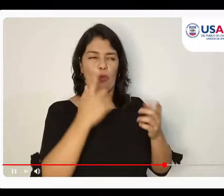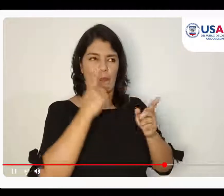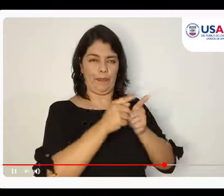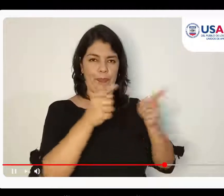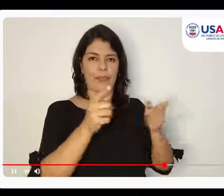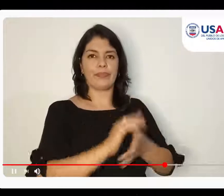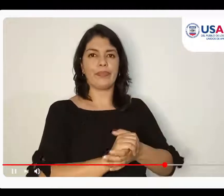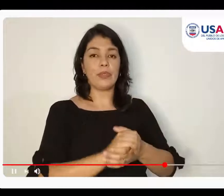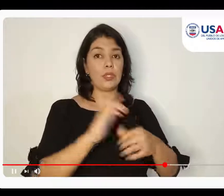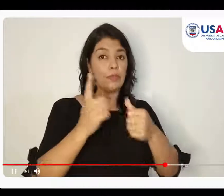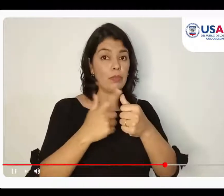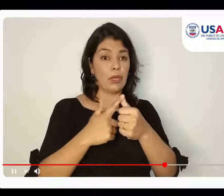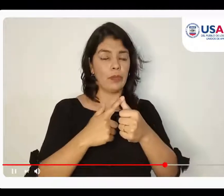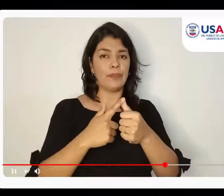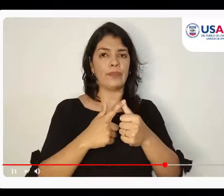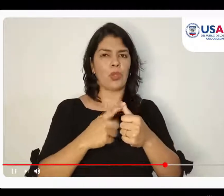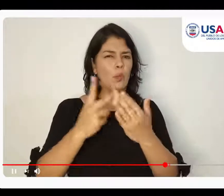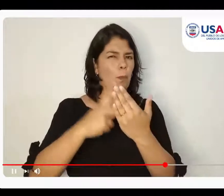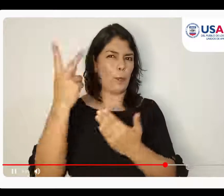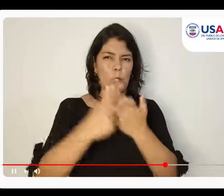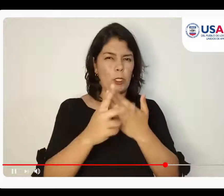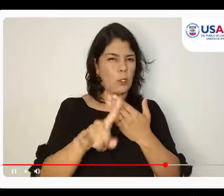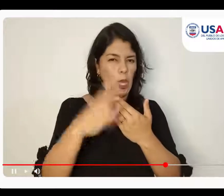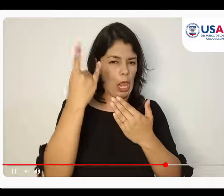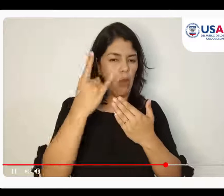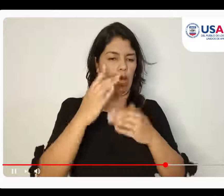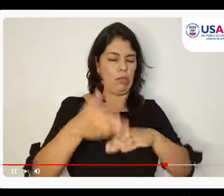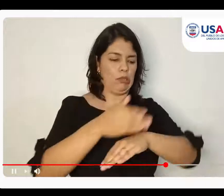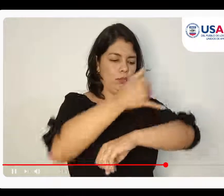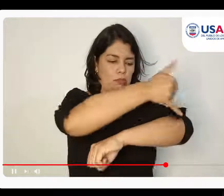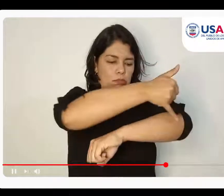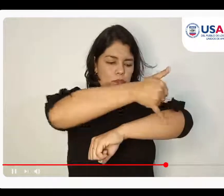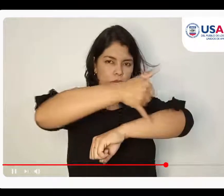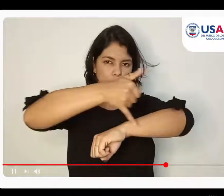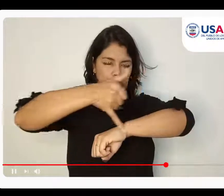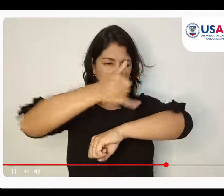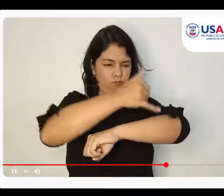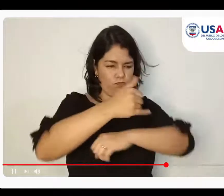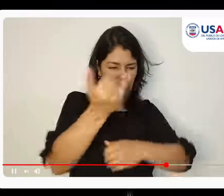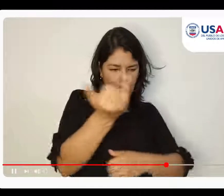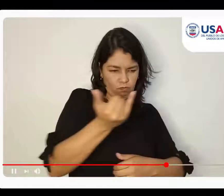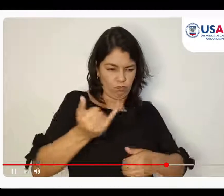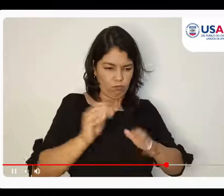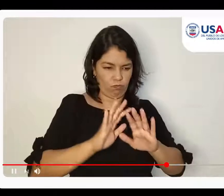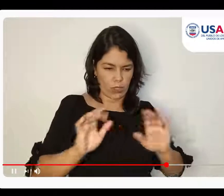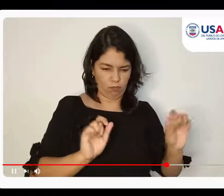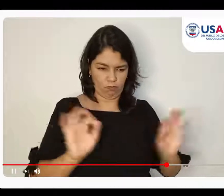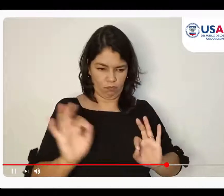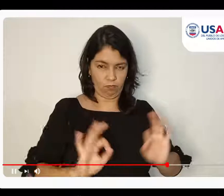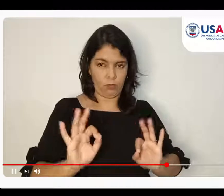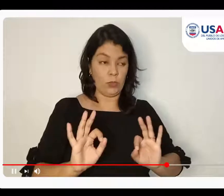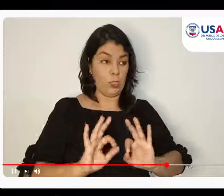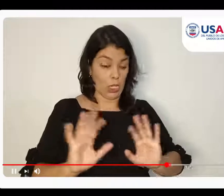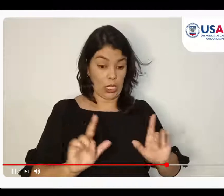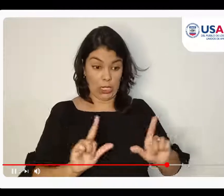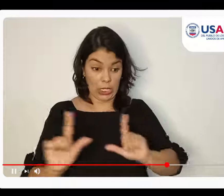un diseño arquitectónico base para cada uno de estos proyectos y posteriormente este ha sido socializado